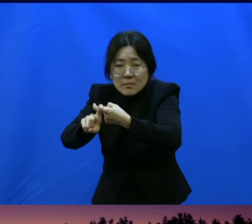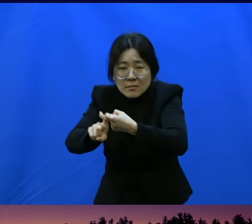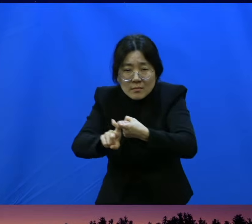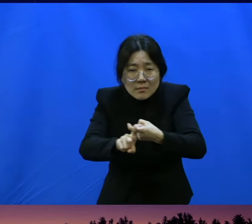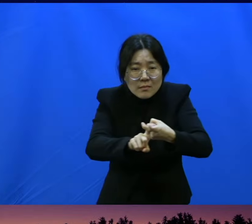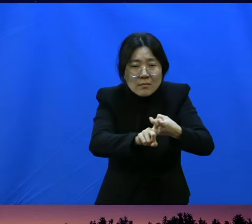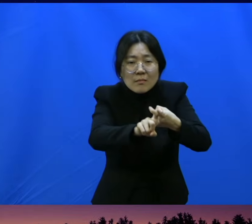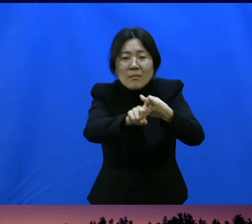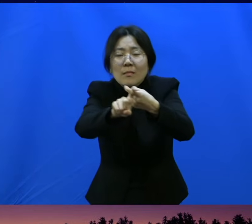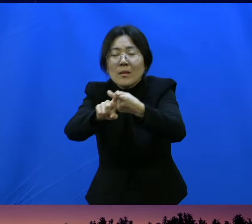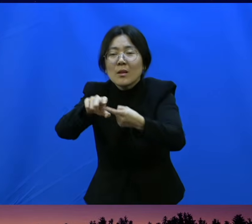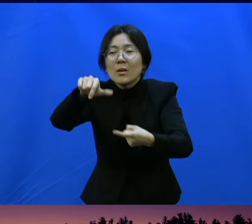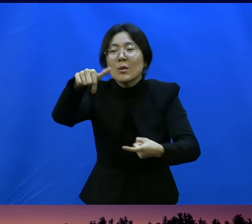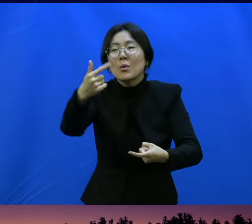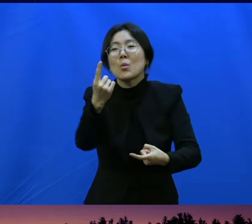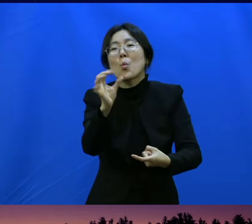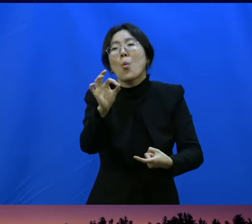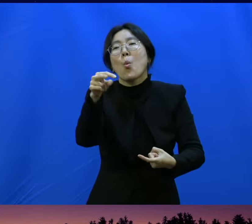공동체가 만들어지는 거예요.